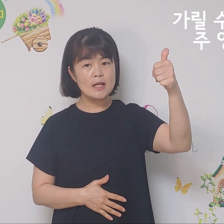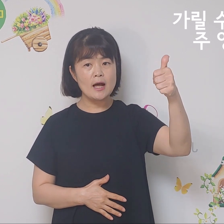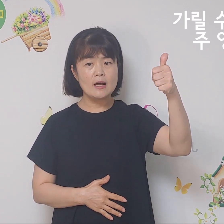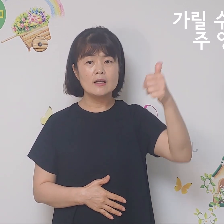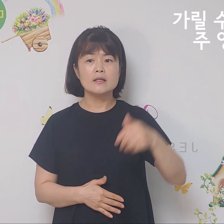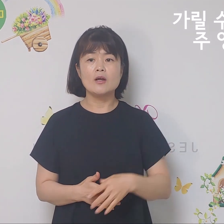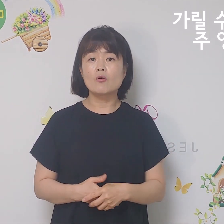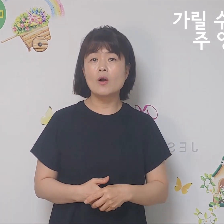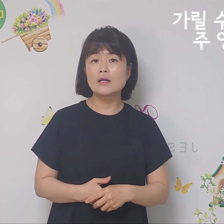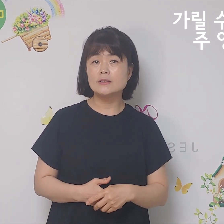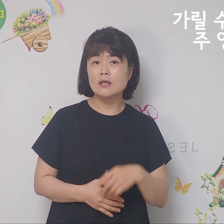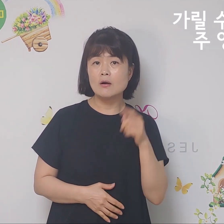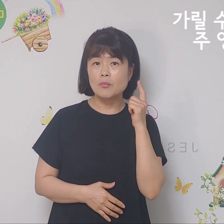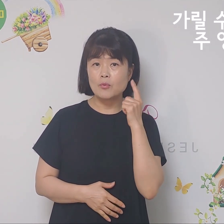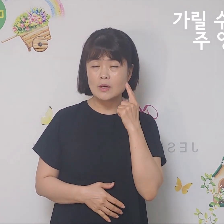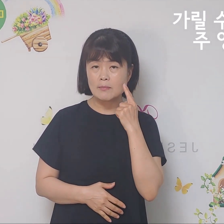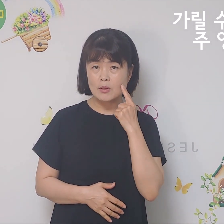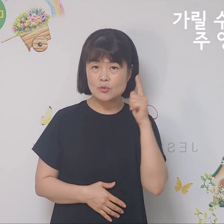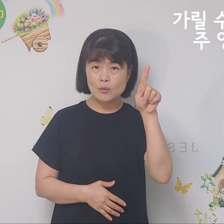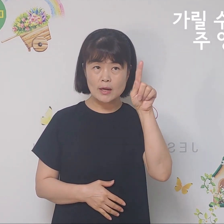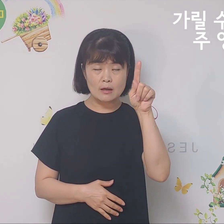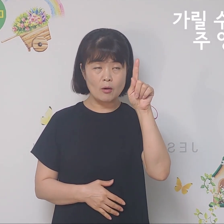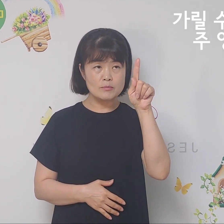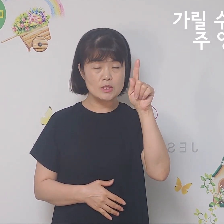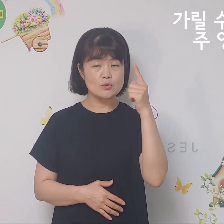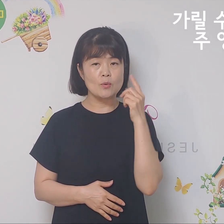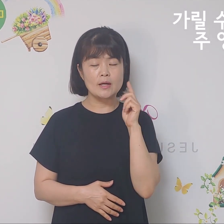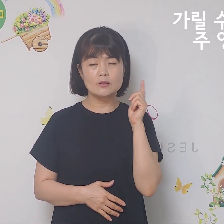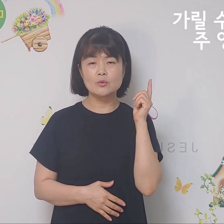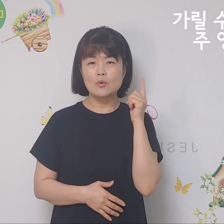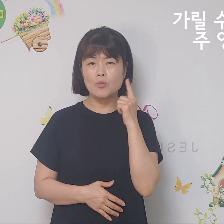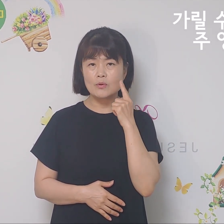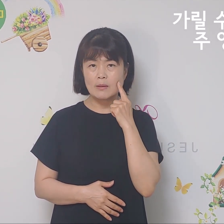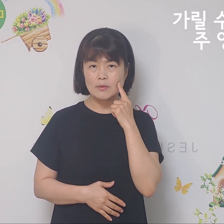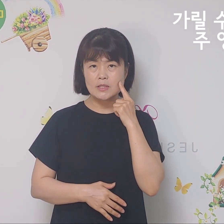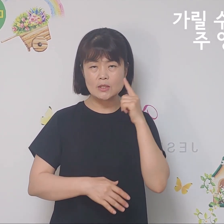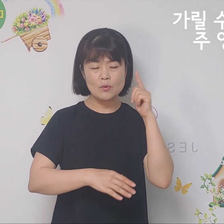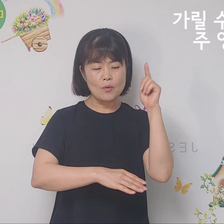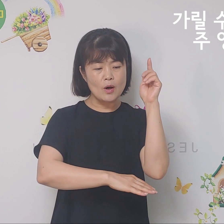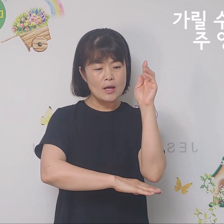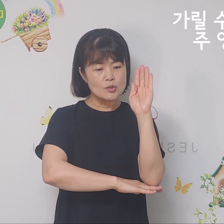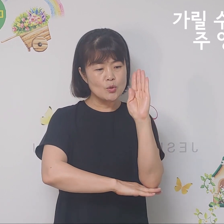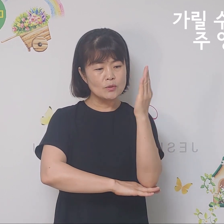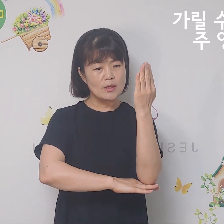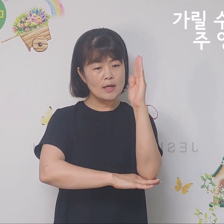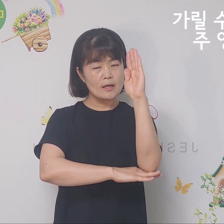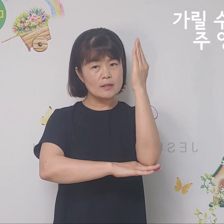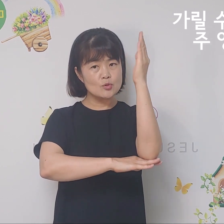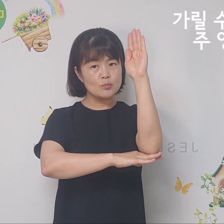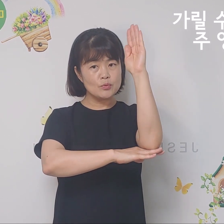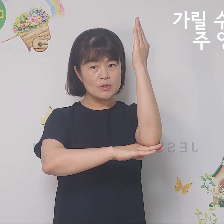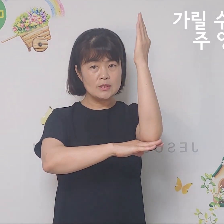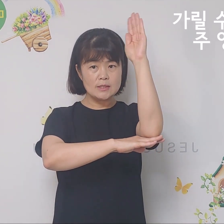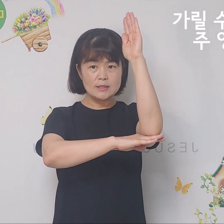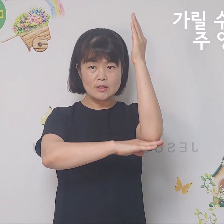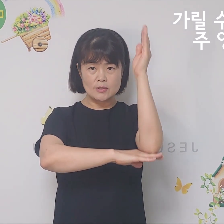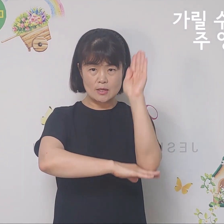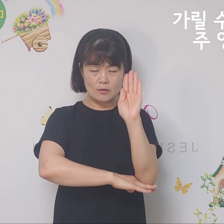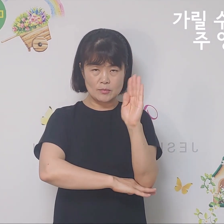했습니다. 영광은요, 볼을 한번 검지 손가락으로 볼을 한번 찍고 촛대가 이렇게 촛불이 흘리는 것처럼